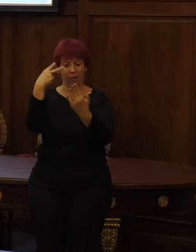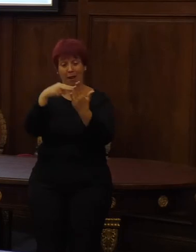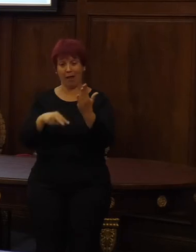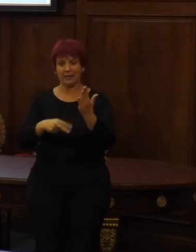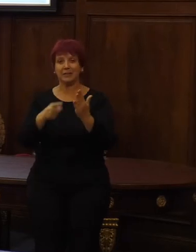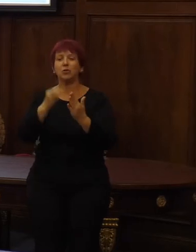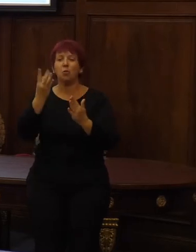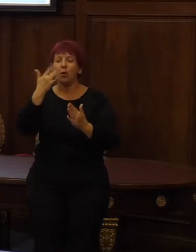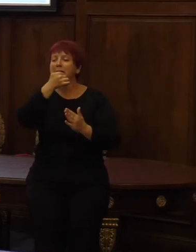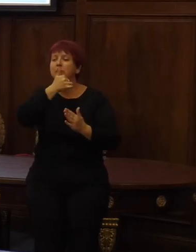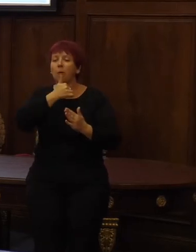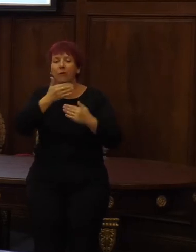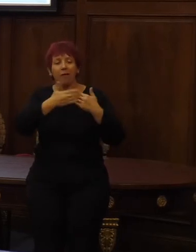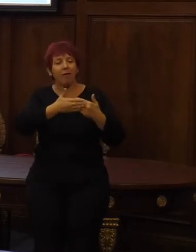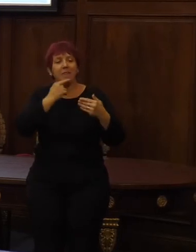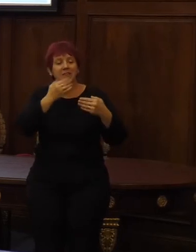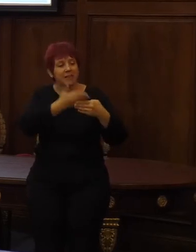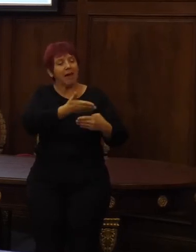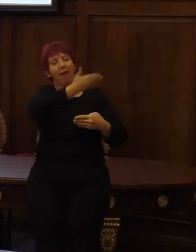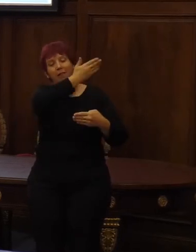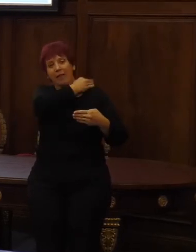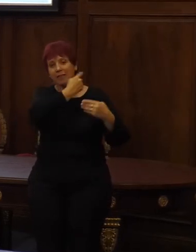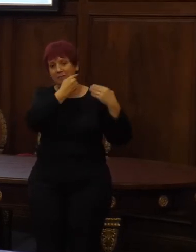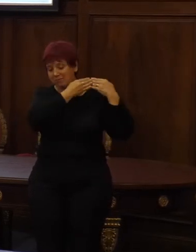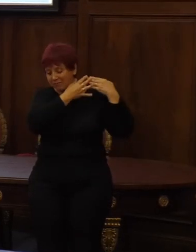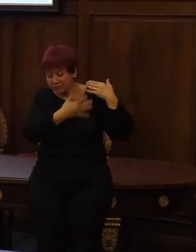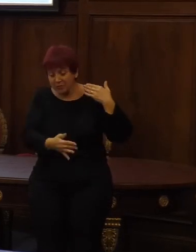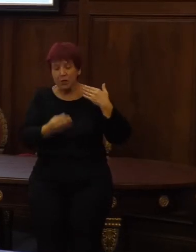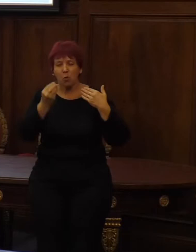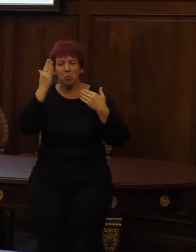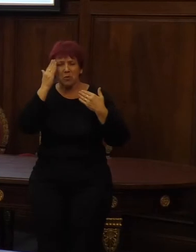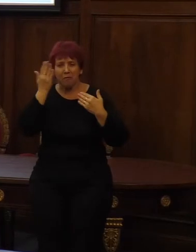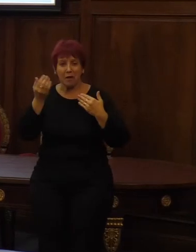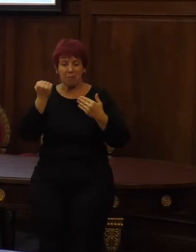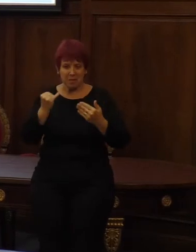trayectoria de nosotros, que es rompe los ojos, es muy interesante mirar